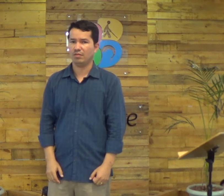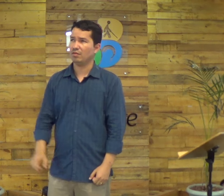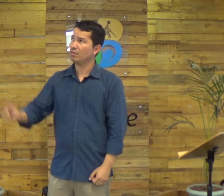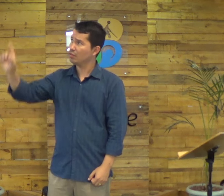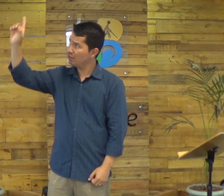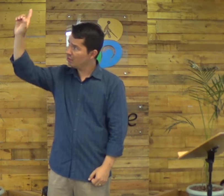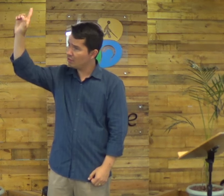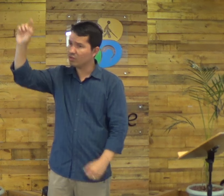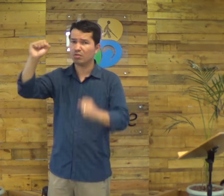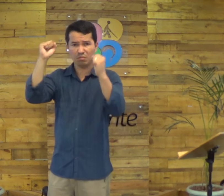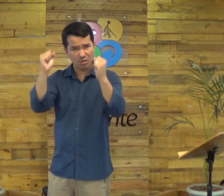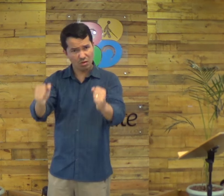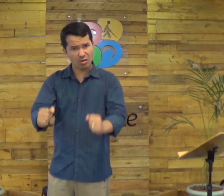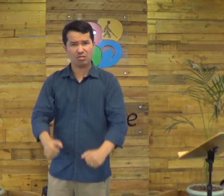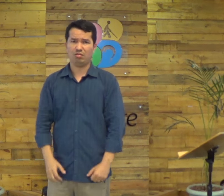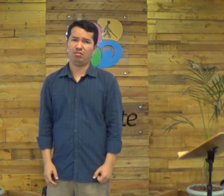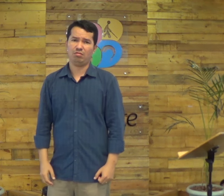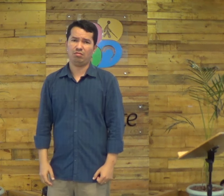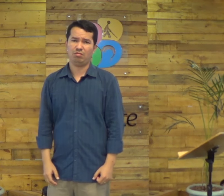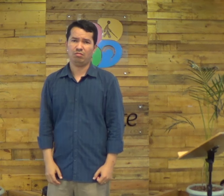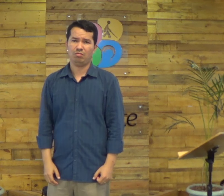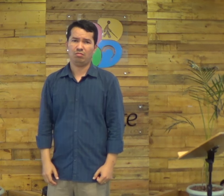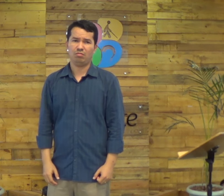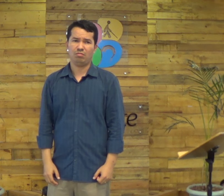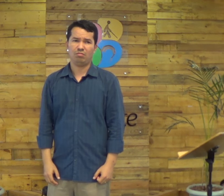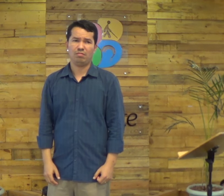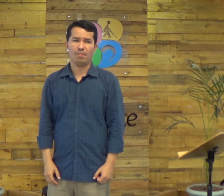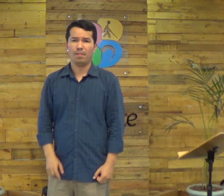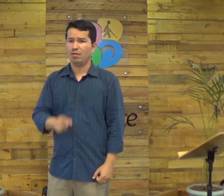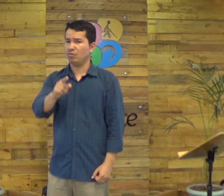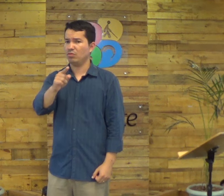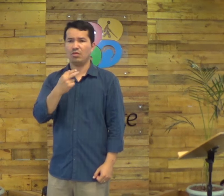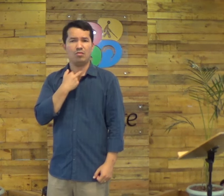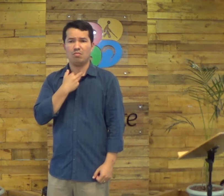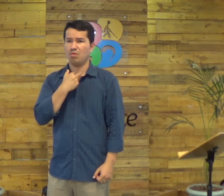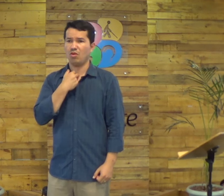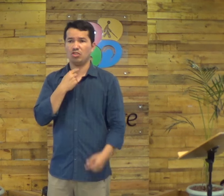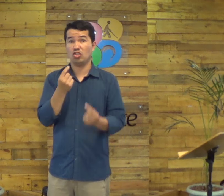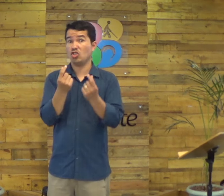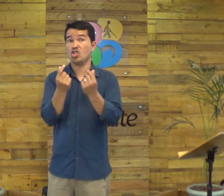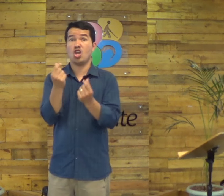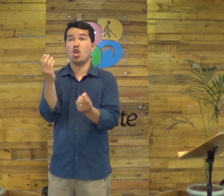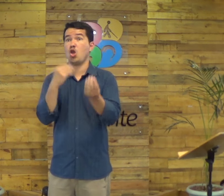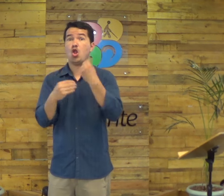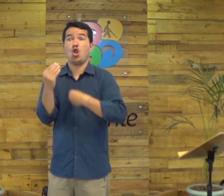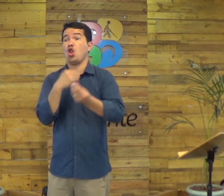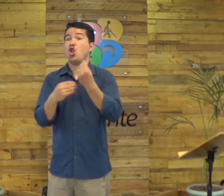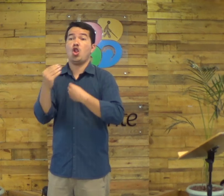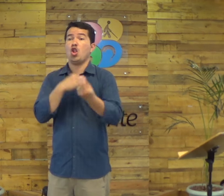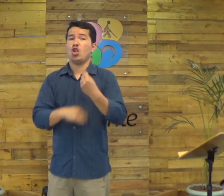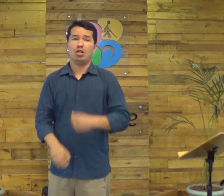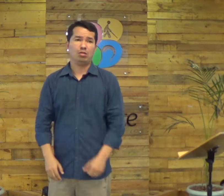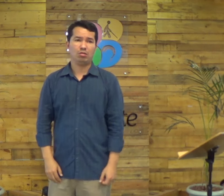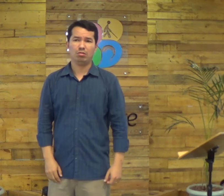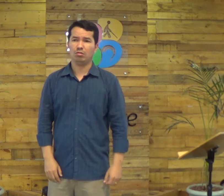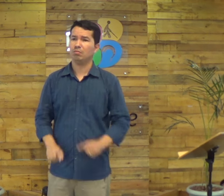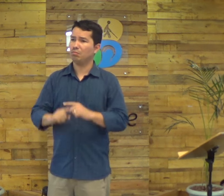tenta consertar sua família, porque se você não pode, Deus com certeza pode, você não pode, dinheiro com a